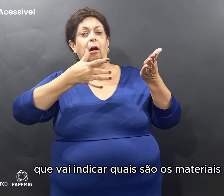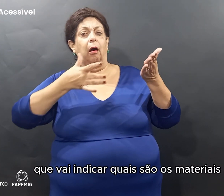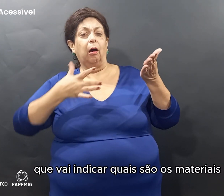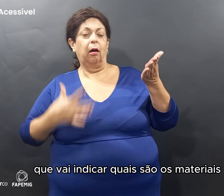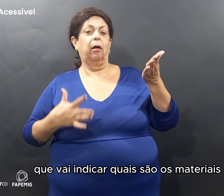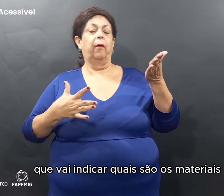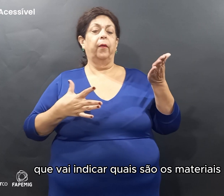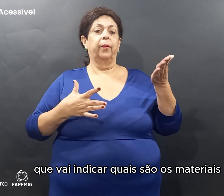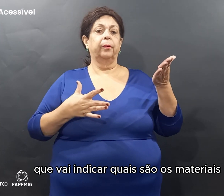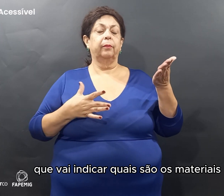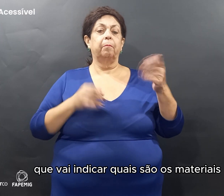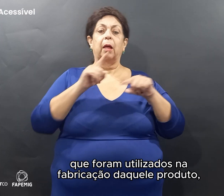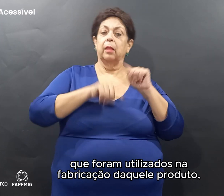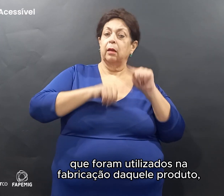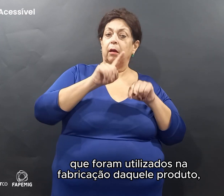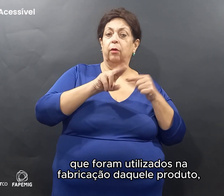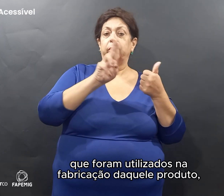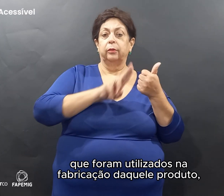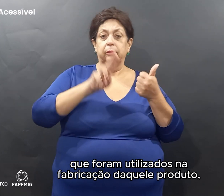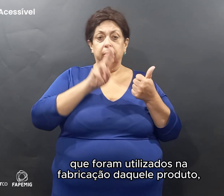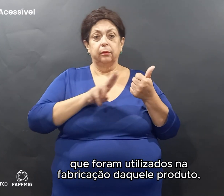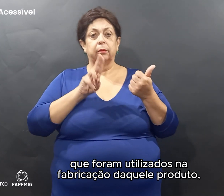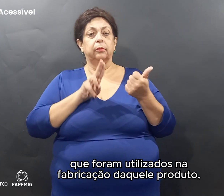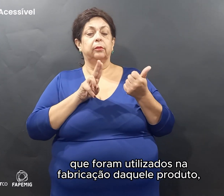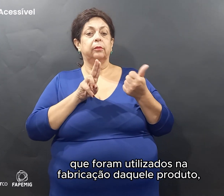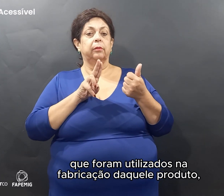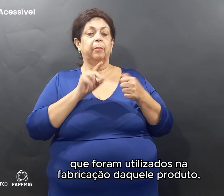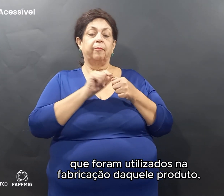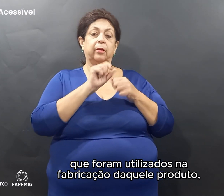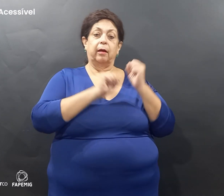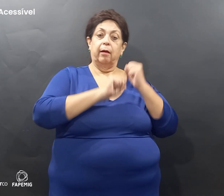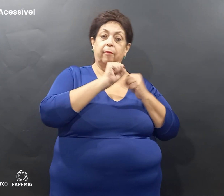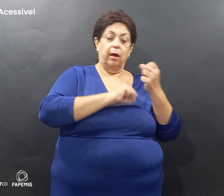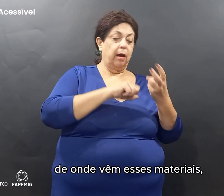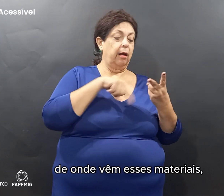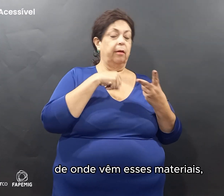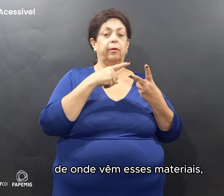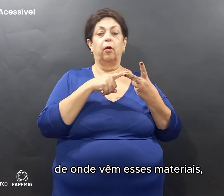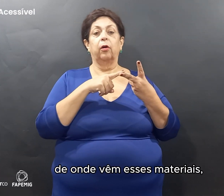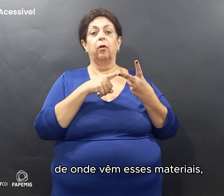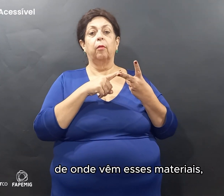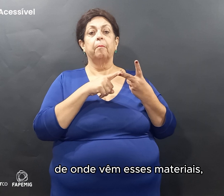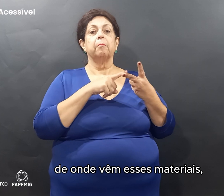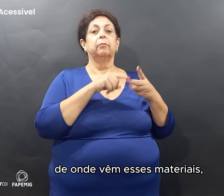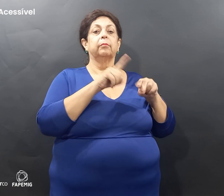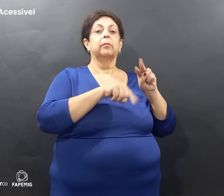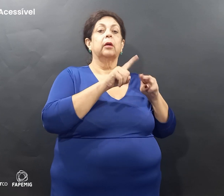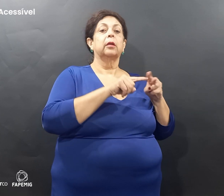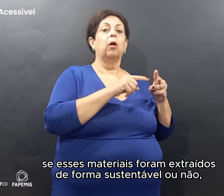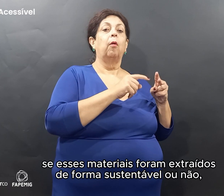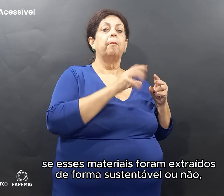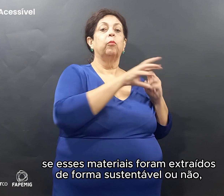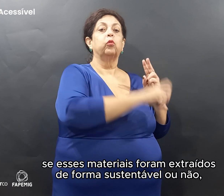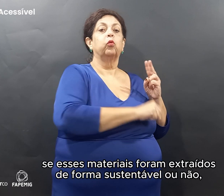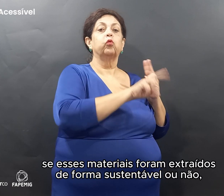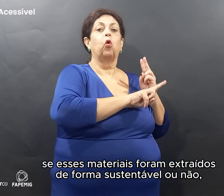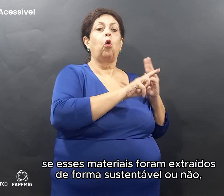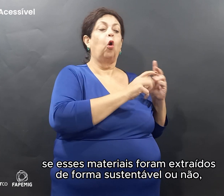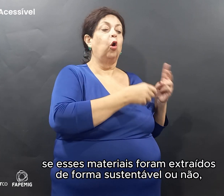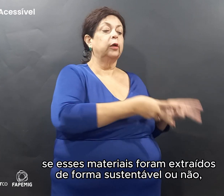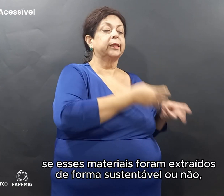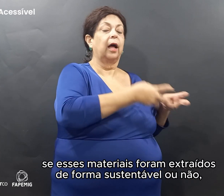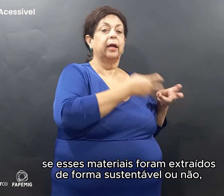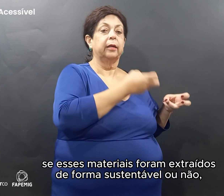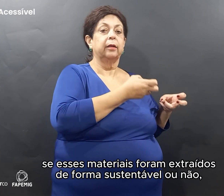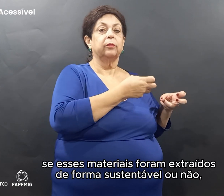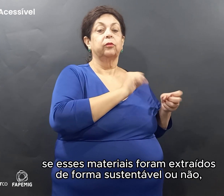quais que são os materiais que foram utilizados na fabricação daquele produto, de onde que vêm esses materiais, se esses materiais foram